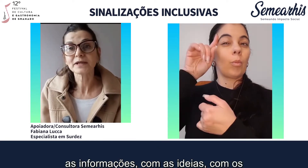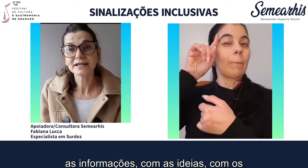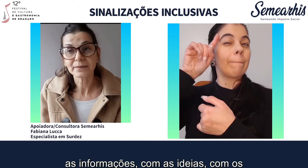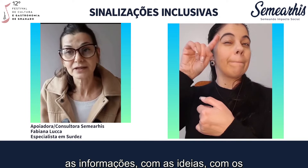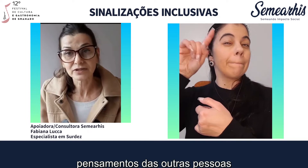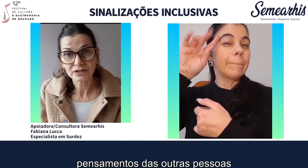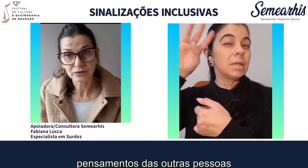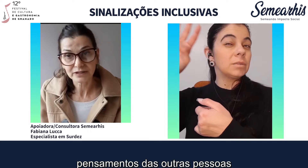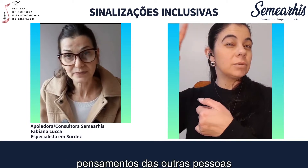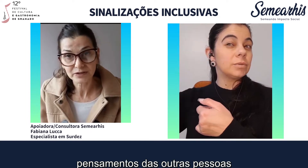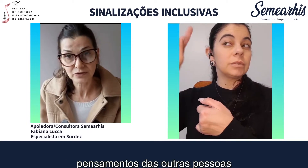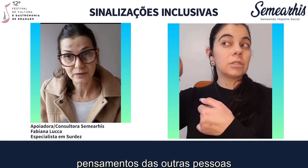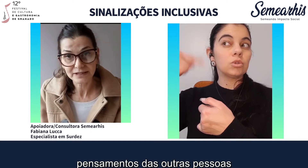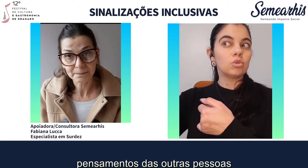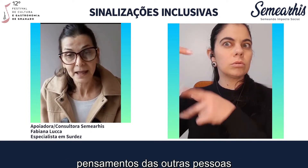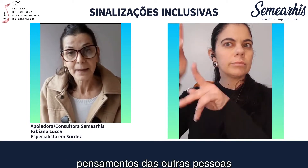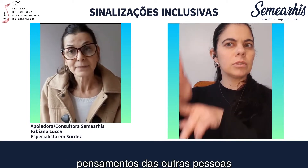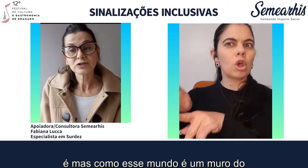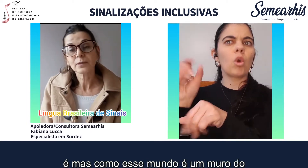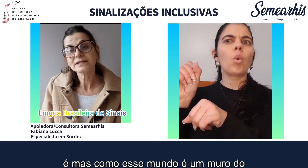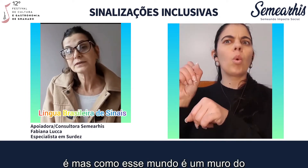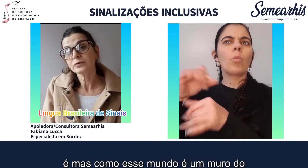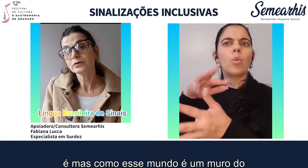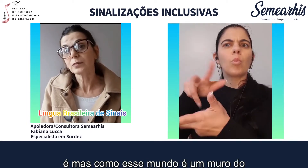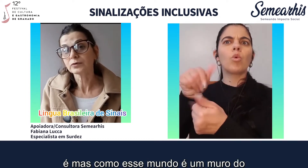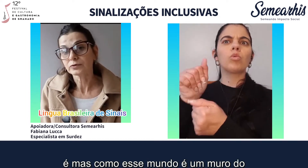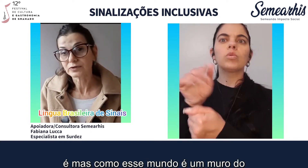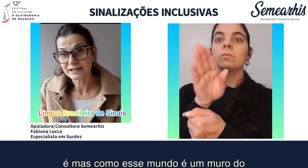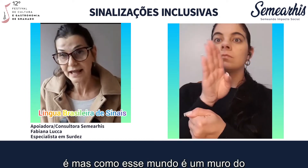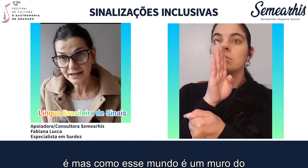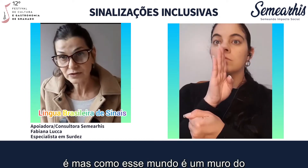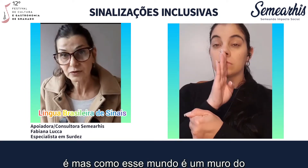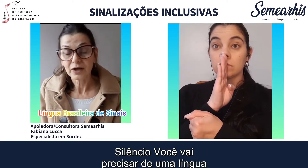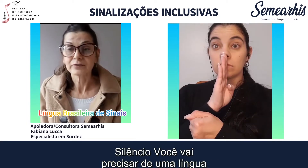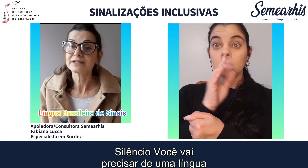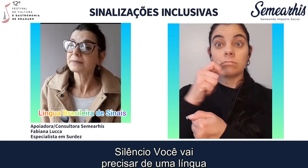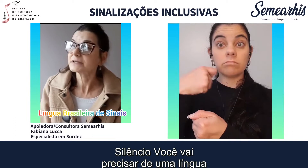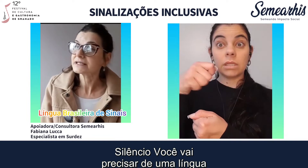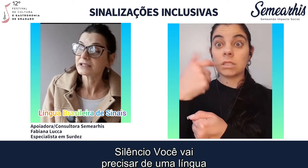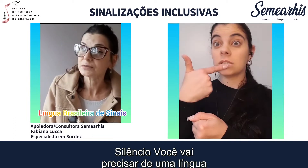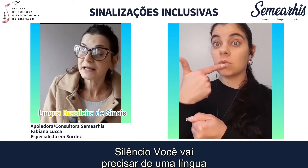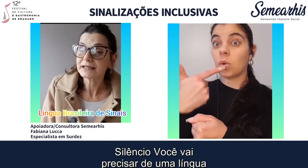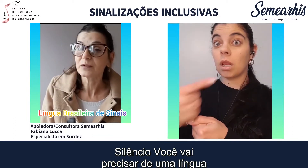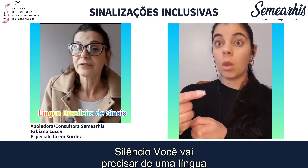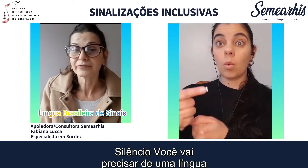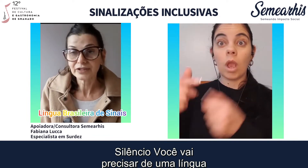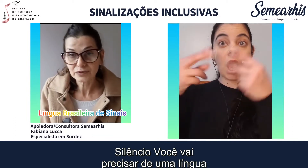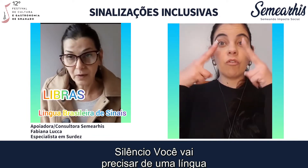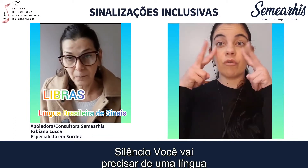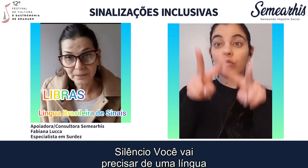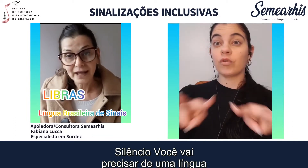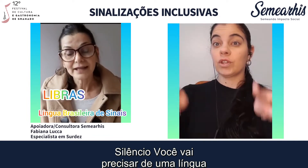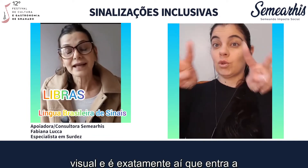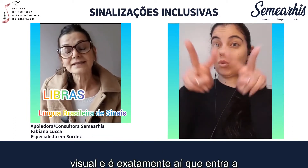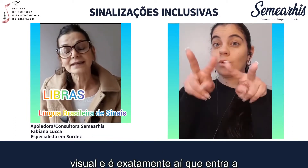com os pensamentos das outras pessoas. Mas como esse mundo é um mundo do silêncio, você vai precisar de uma língua